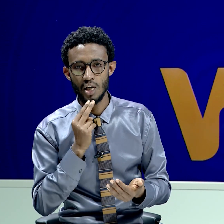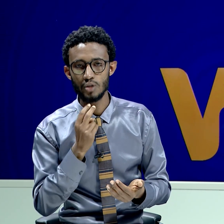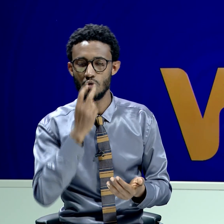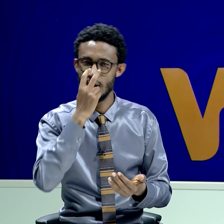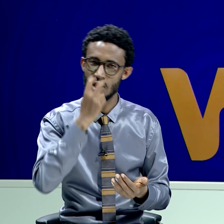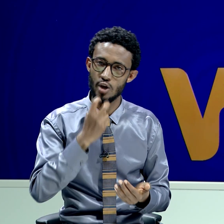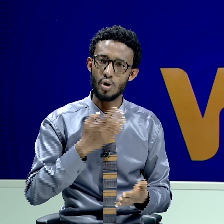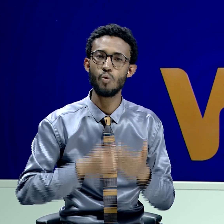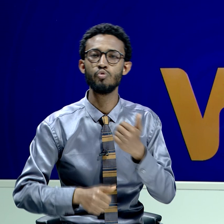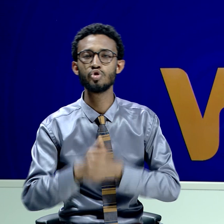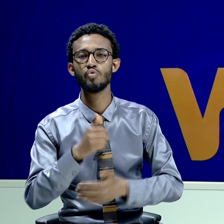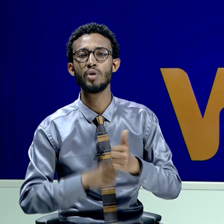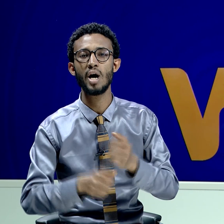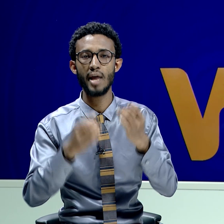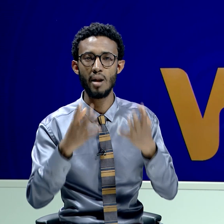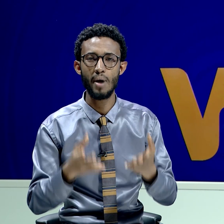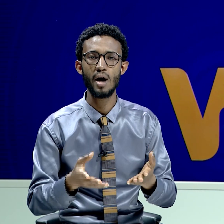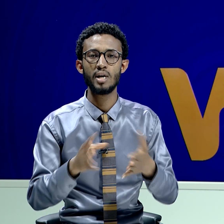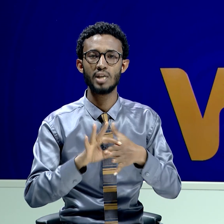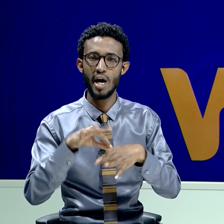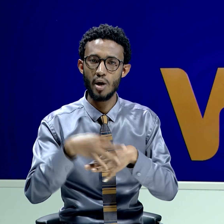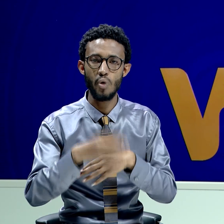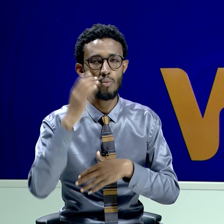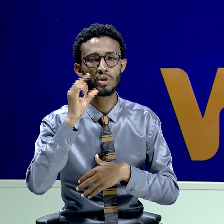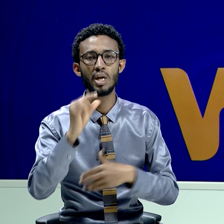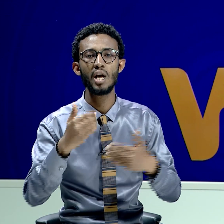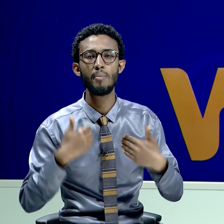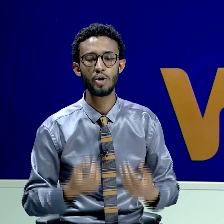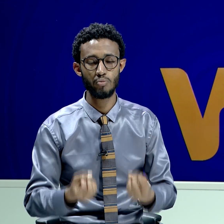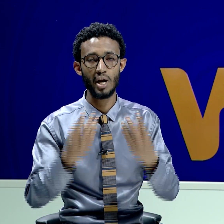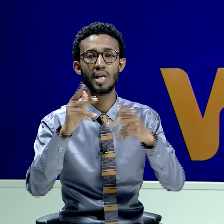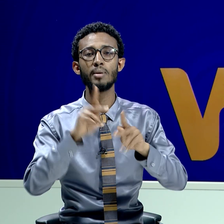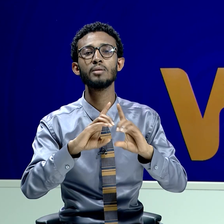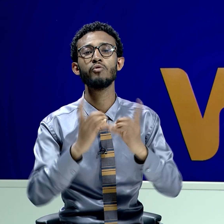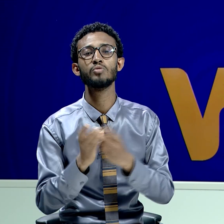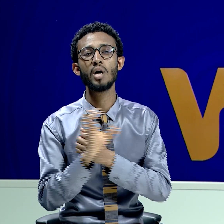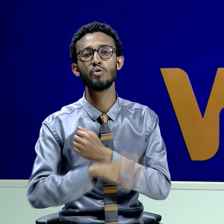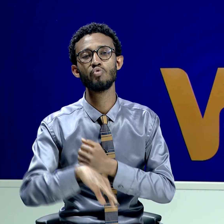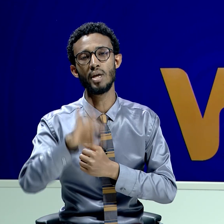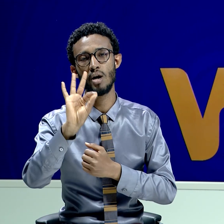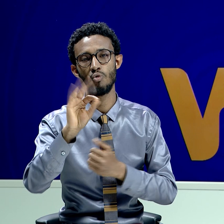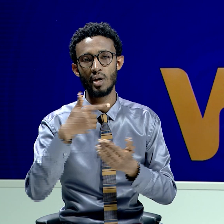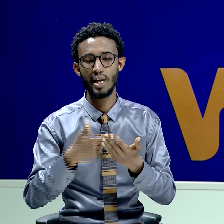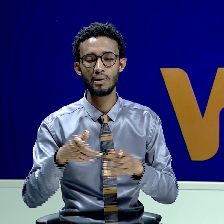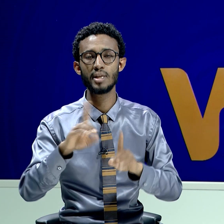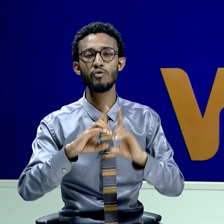መስማሳናችሁ መስማሳናችሁ ወለብኞች ጉዳት አለባ ሰጋደው እምሮሰናት አለባችሁ በርካታ ተብረዝክፉት በእግሩት ወጋኛሉ። ከነዚህ ብረተብኩል